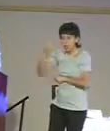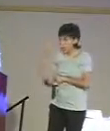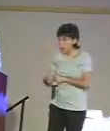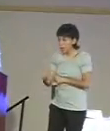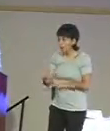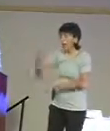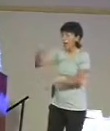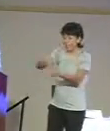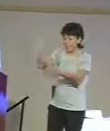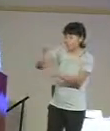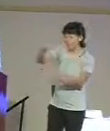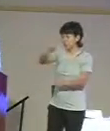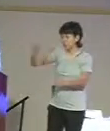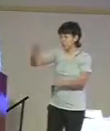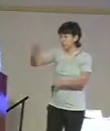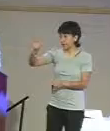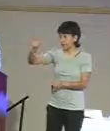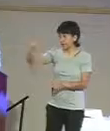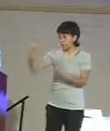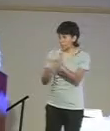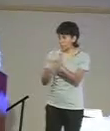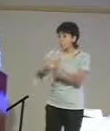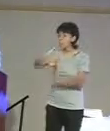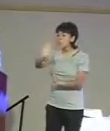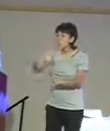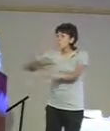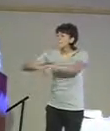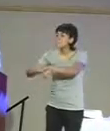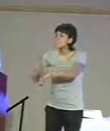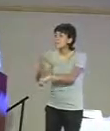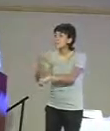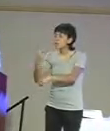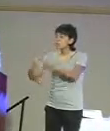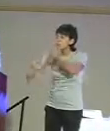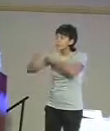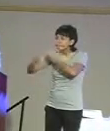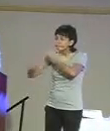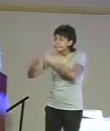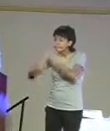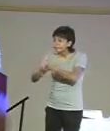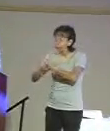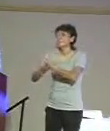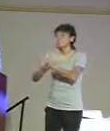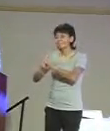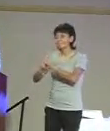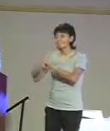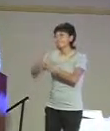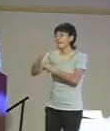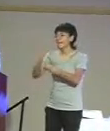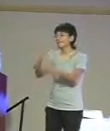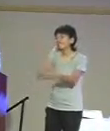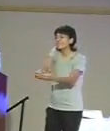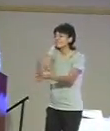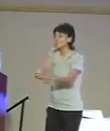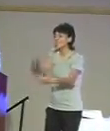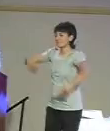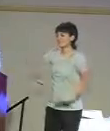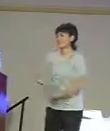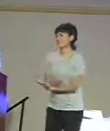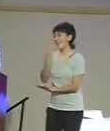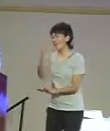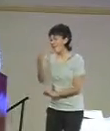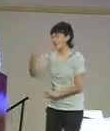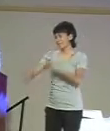135.000 mueren por complicaciones derivadas de la prematuridad. Ven ustedes el